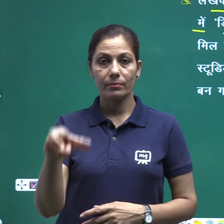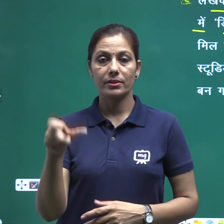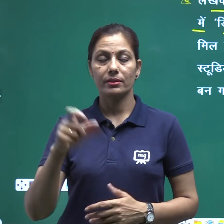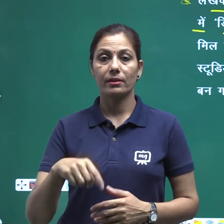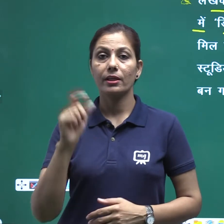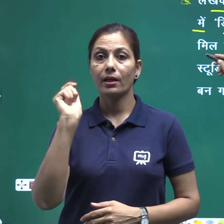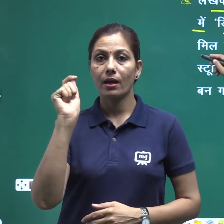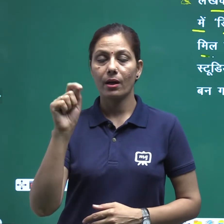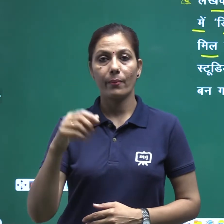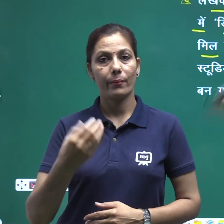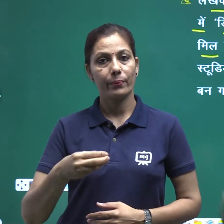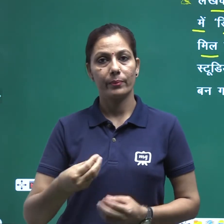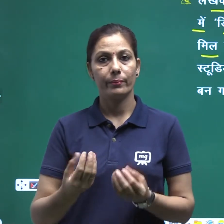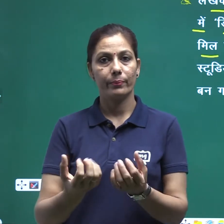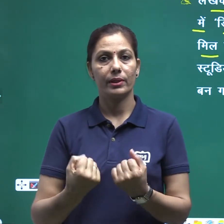नौकरी मिल गई।